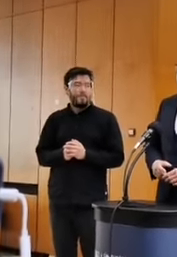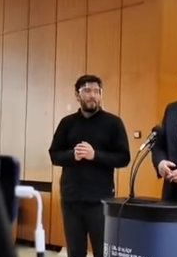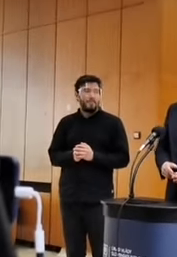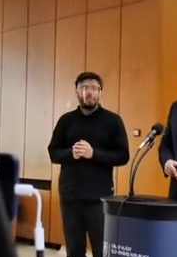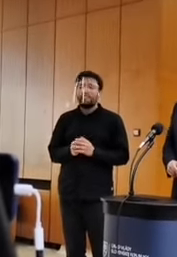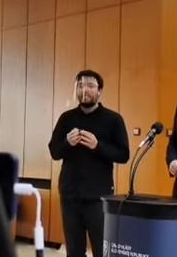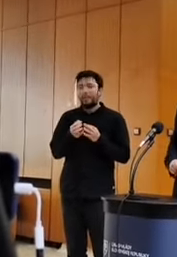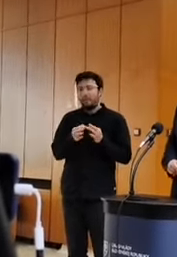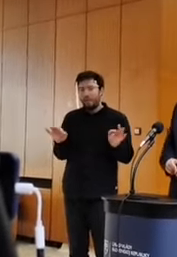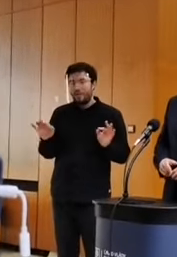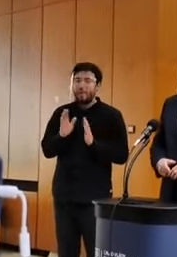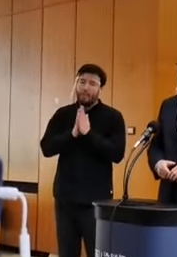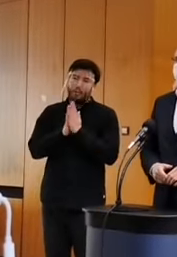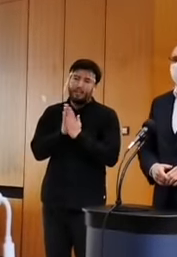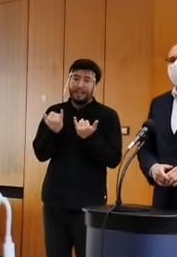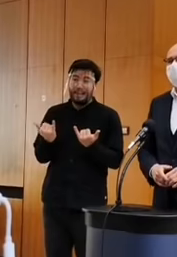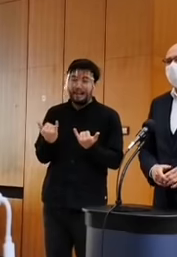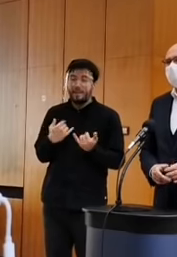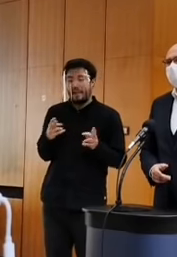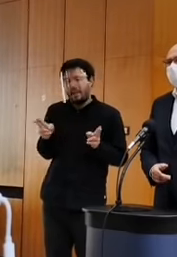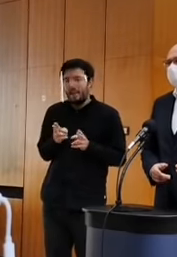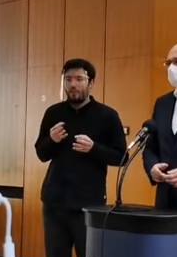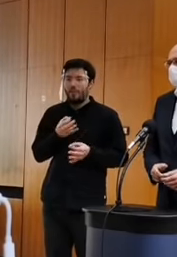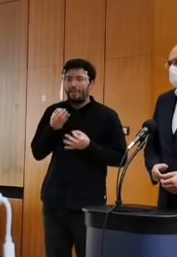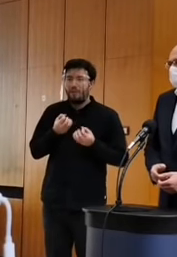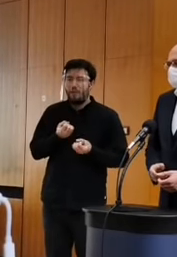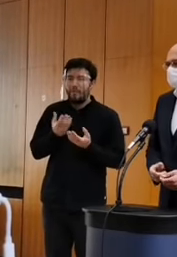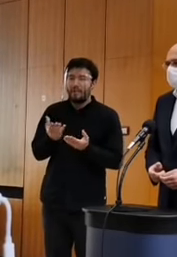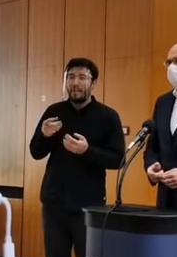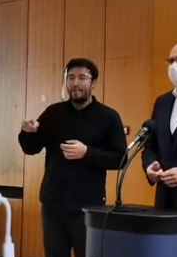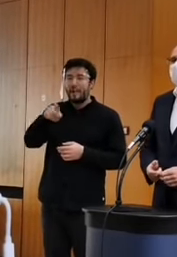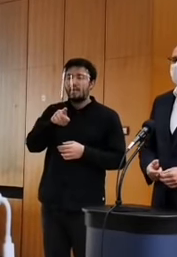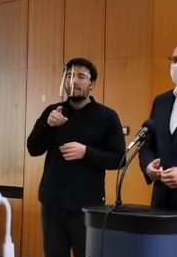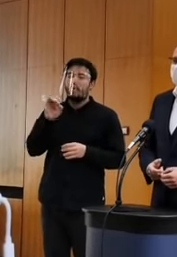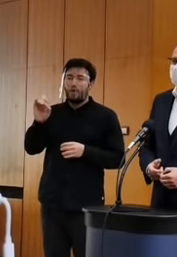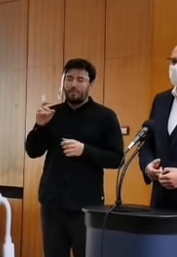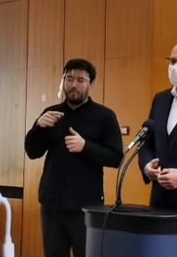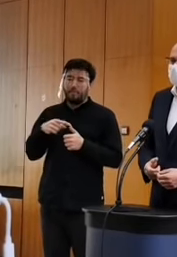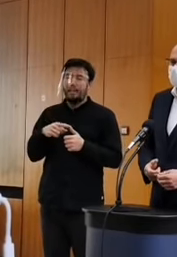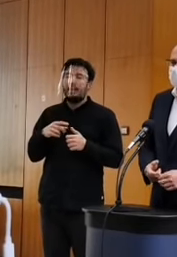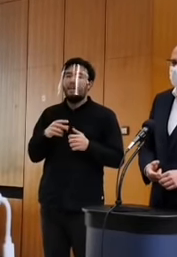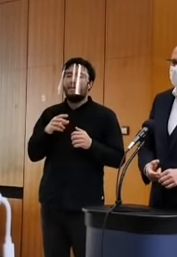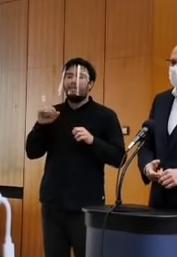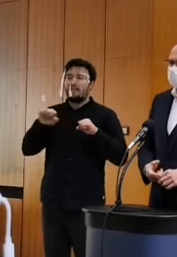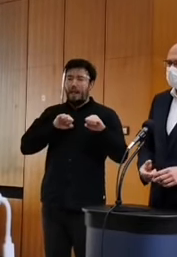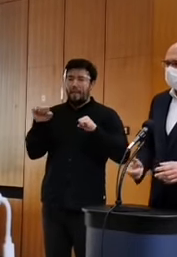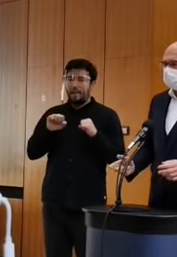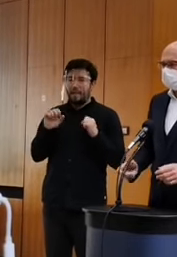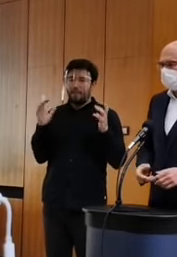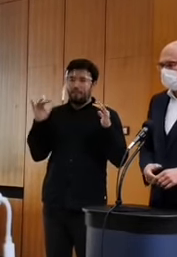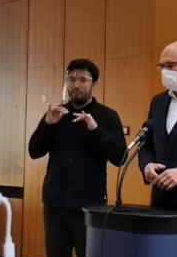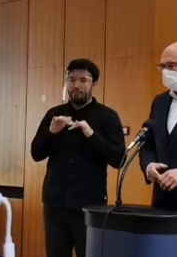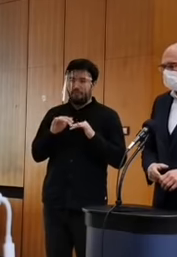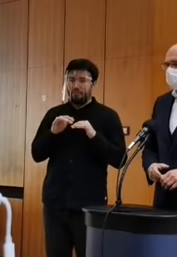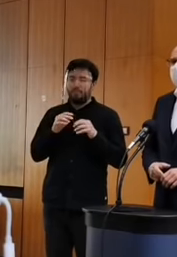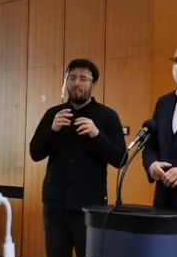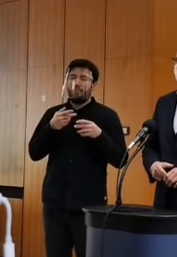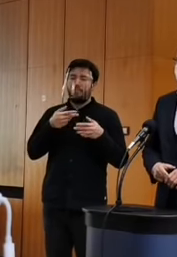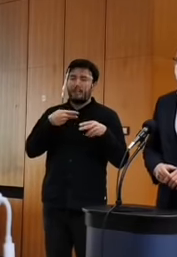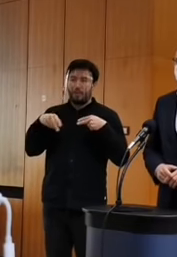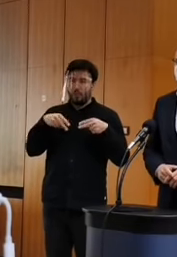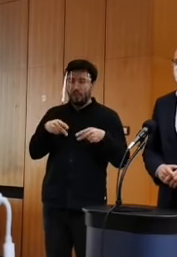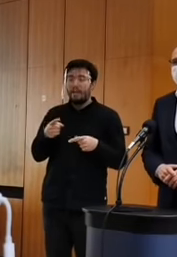Dovoľte, aby som vás v krátkosti informoval aj o zasadnutí vlády, aj o tom, čo možno